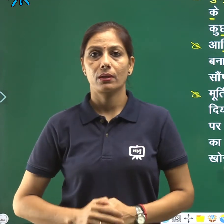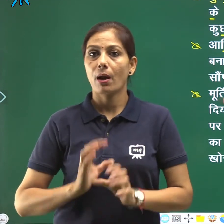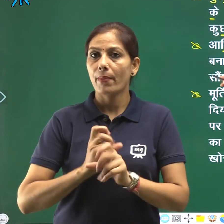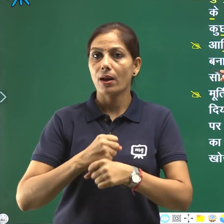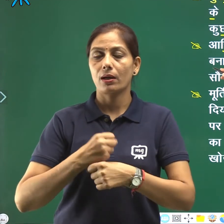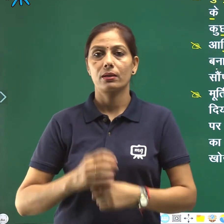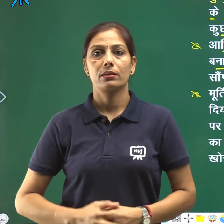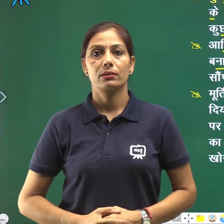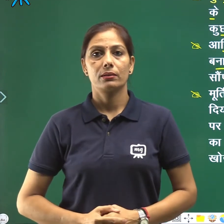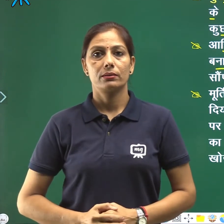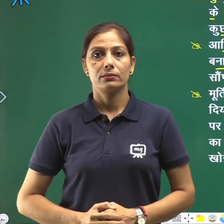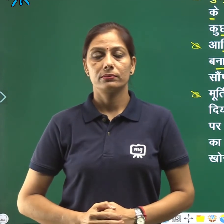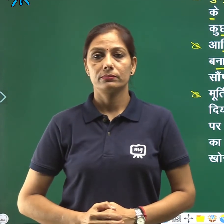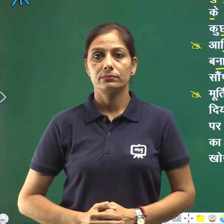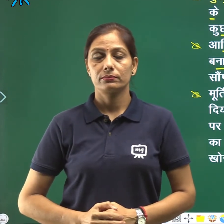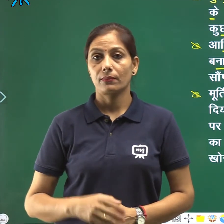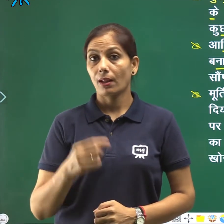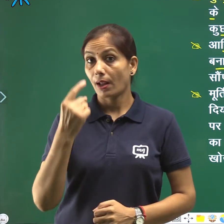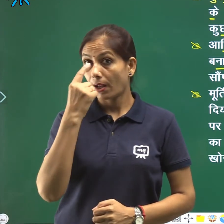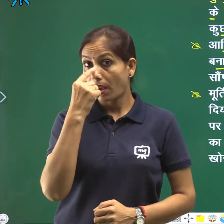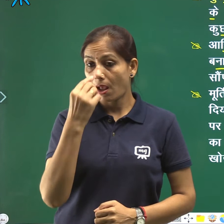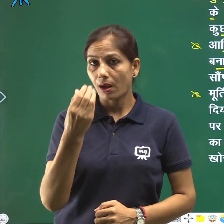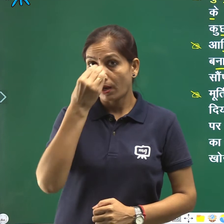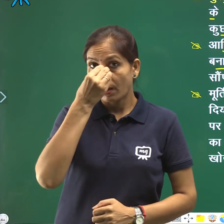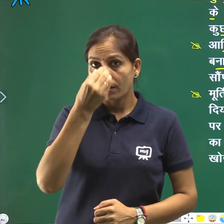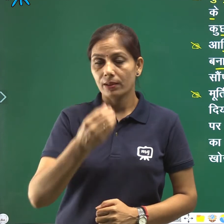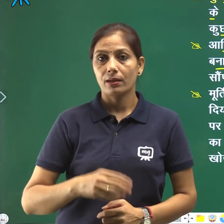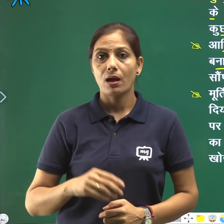बनाकर नाक लगाने का काम